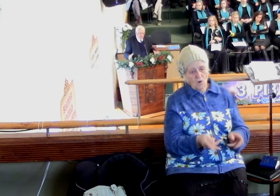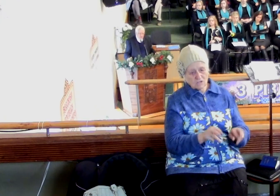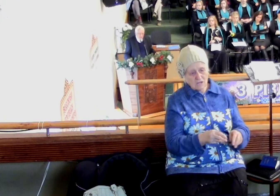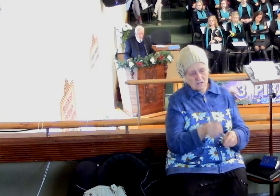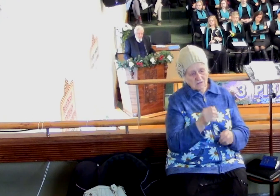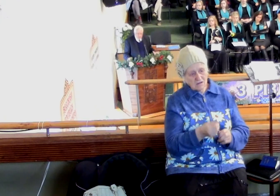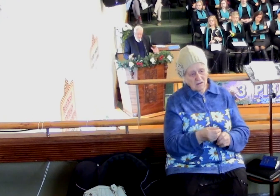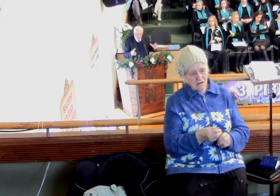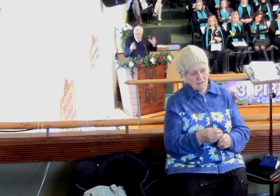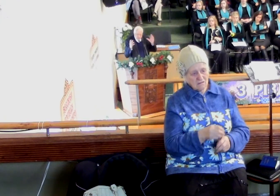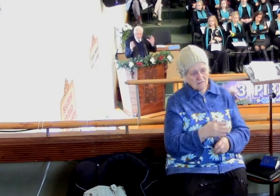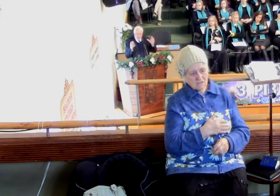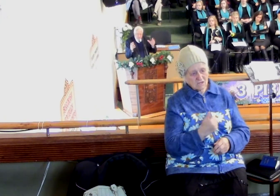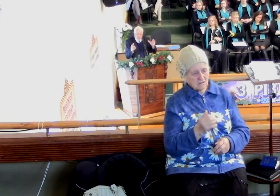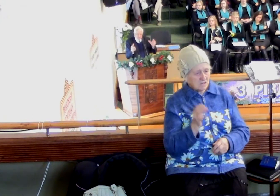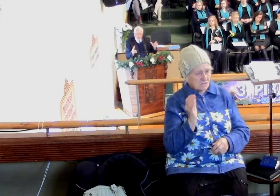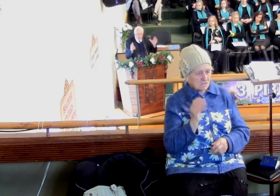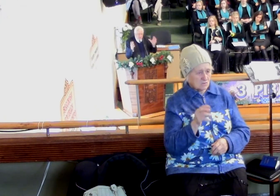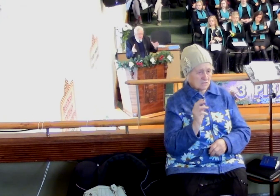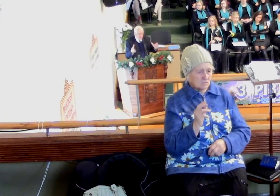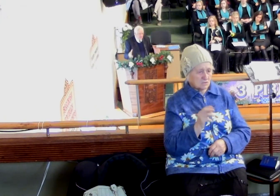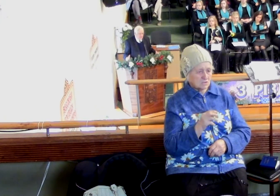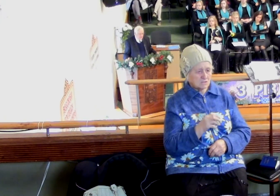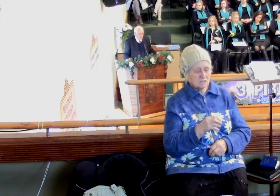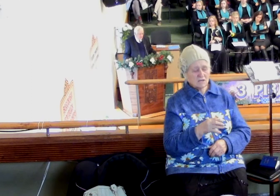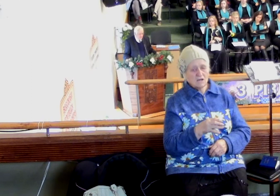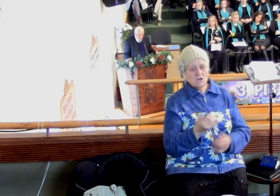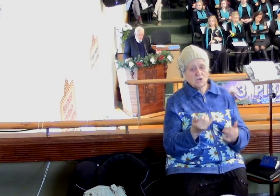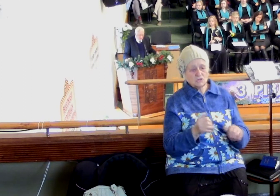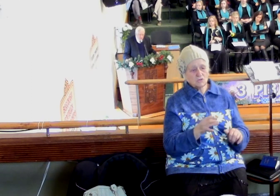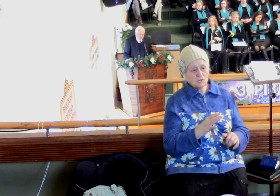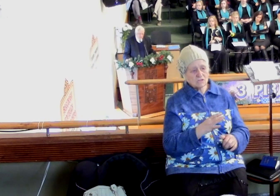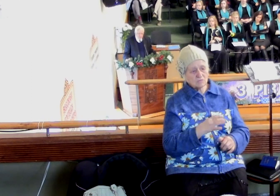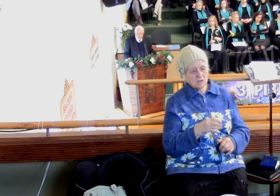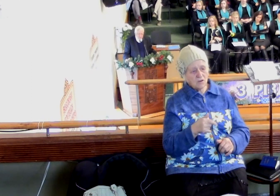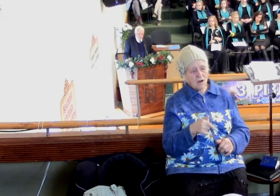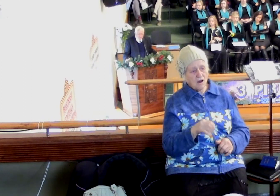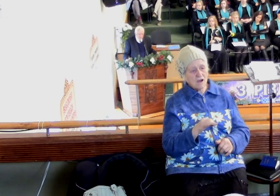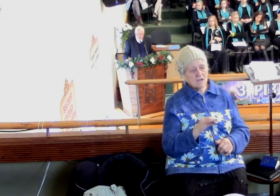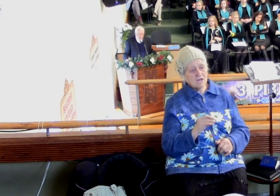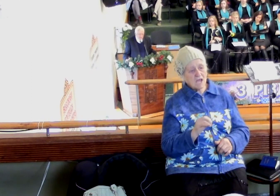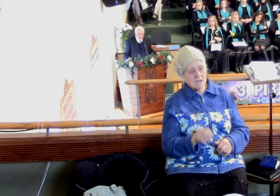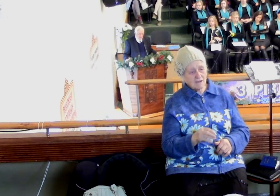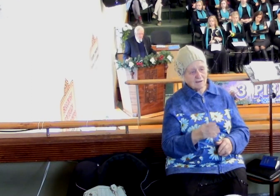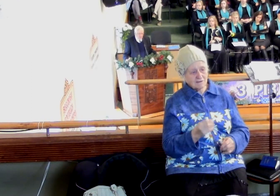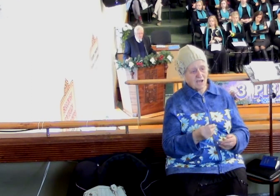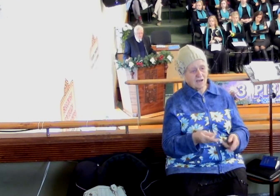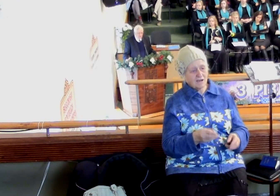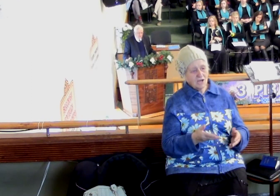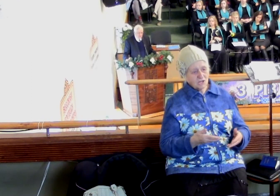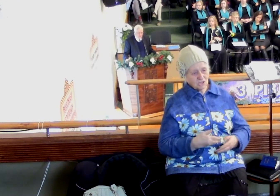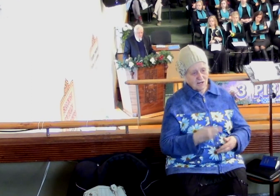Галилее, и чудес больше всего делает в Галилее. Там, где тьма, там больше нужен свет.